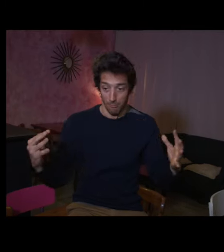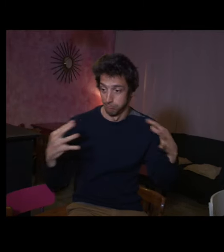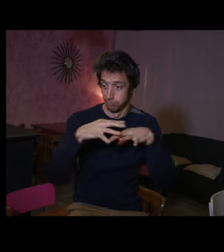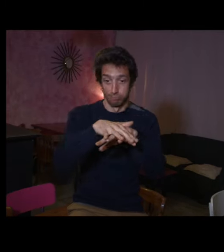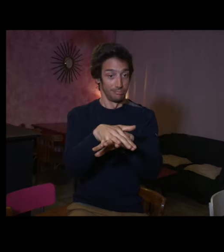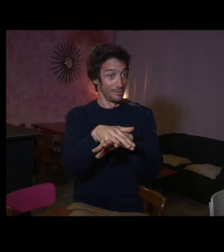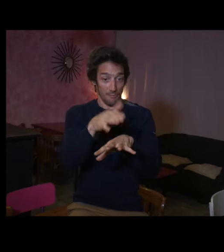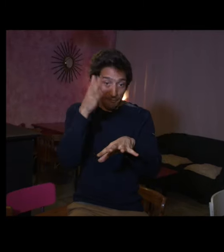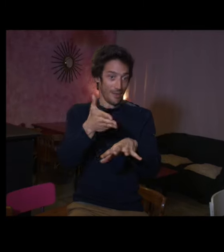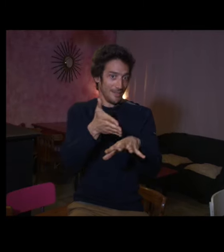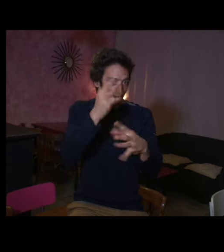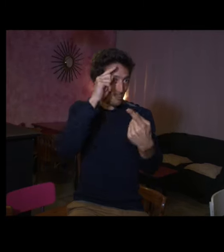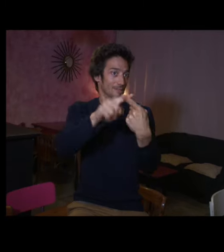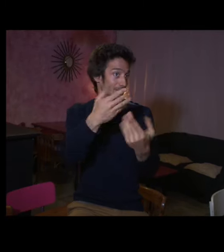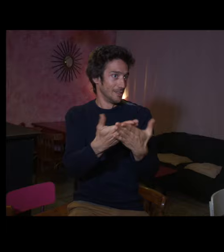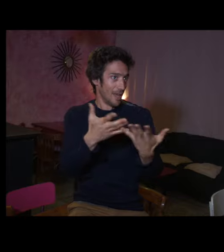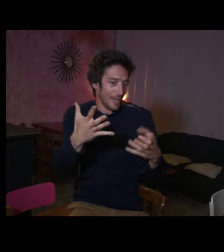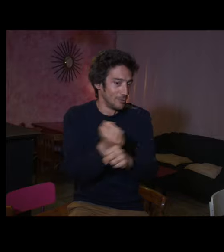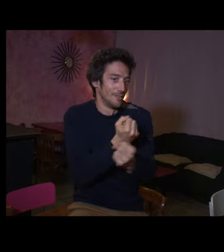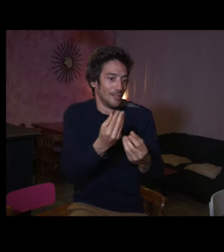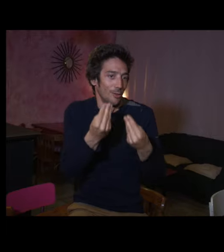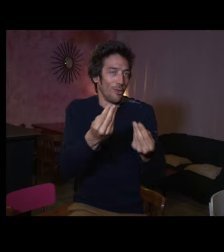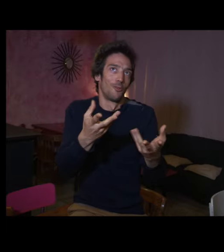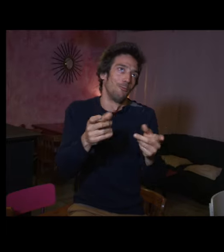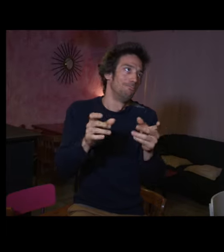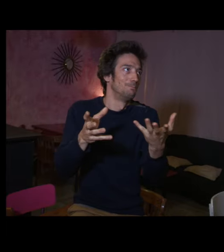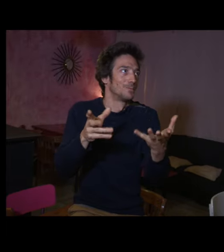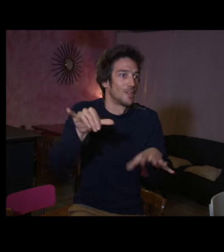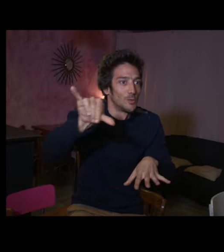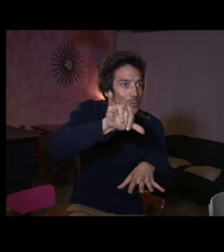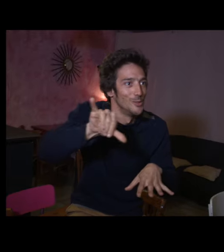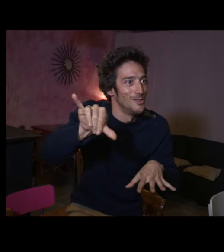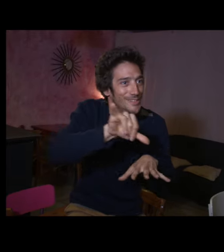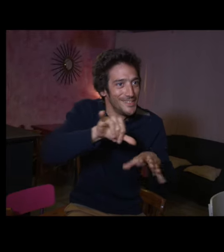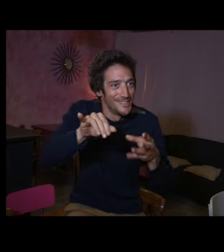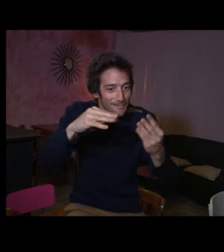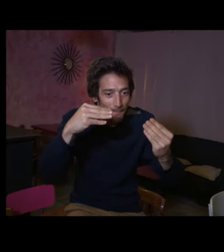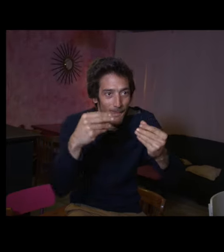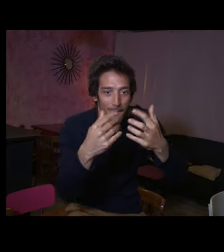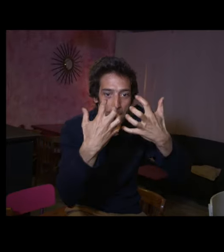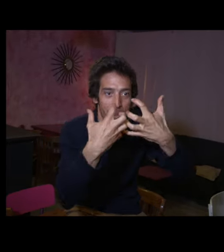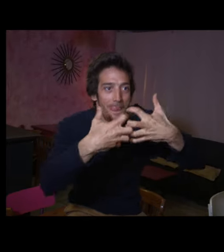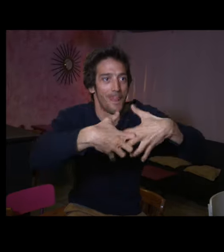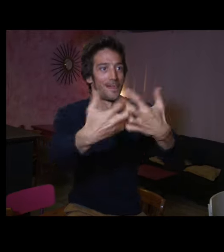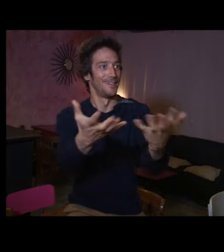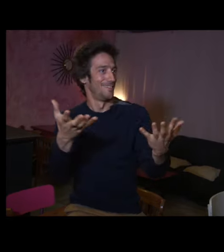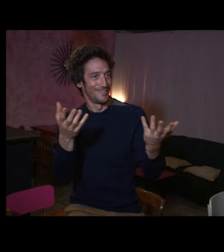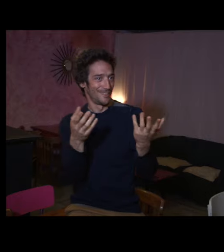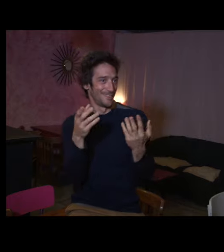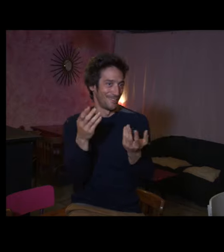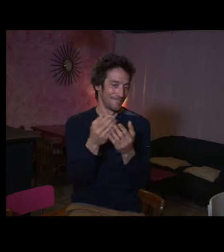C'est vrai que le groupe entendant et sourd s'est bien mêlé. L'objectif, c'était de huiler un peu les rouages pour que tout le monde arrive à se